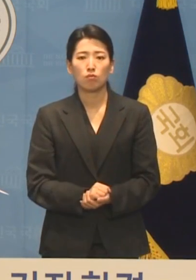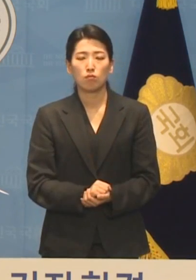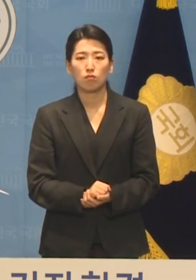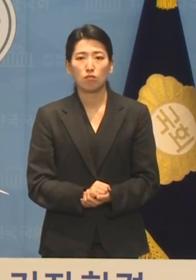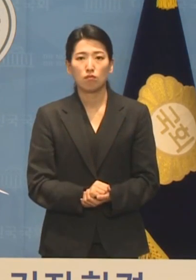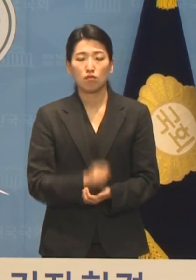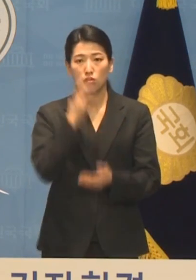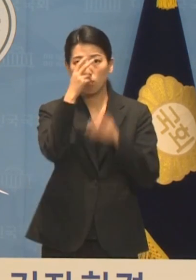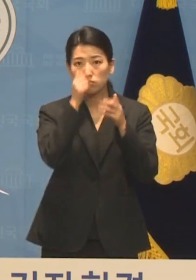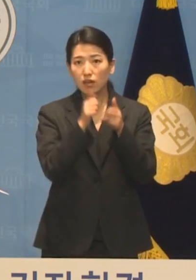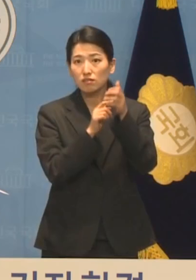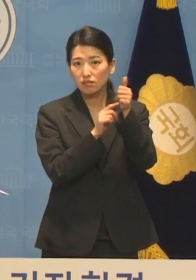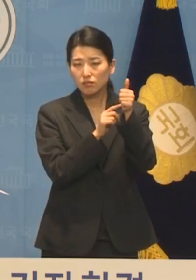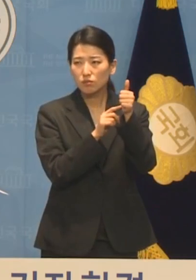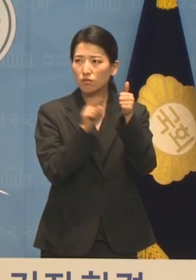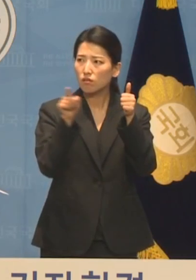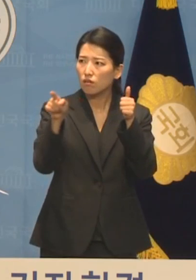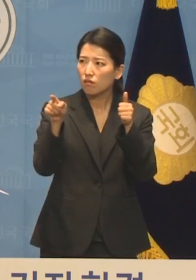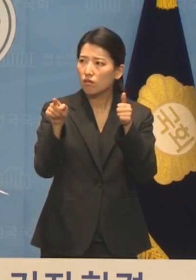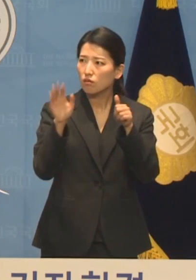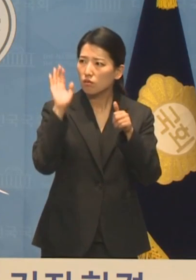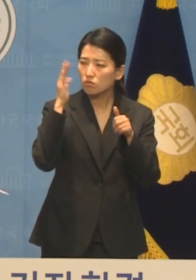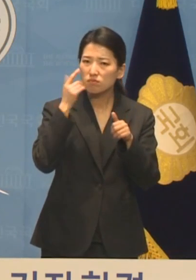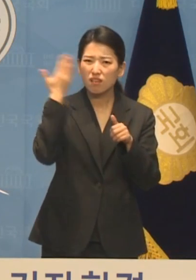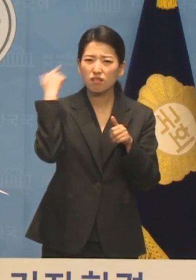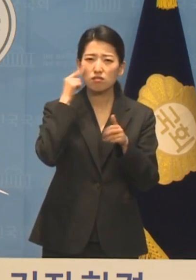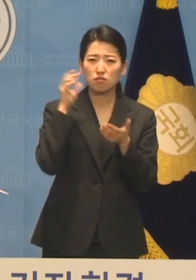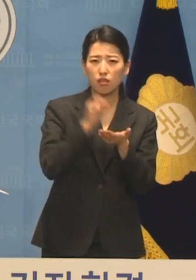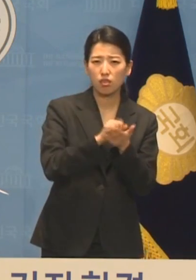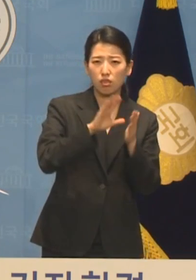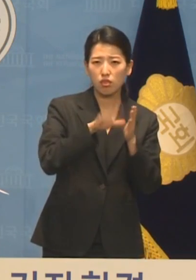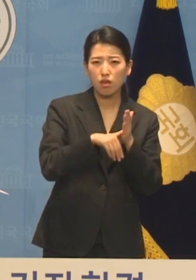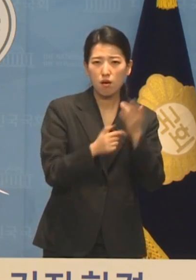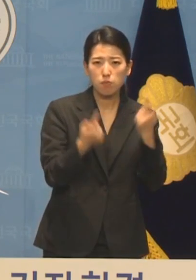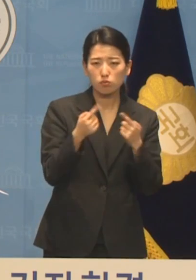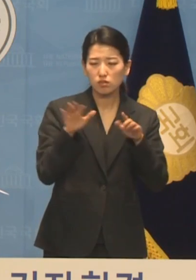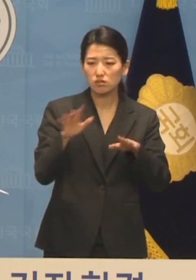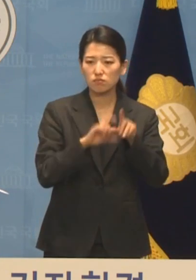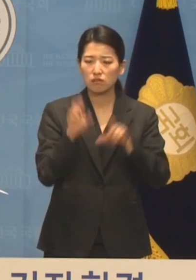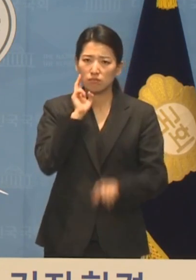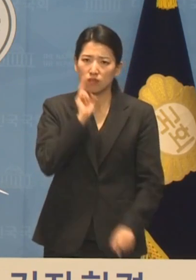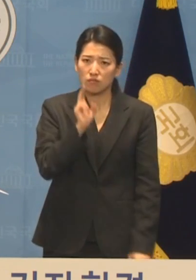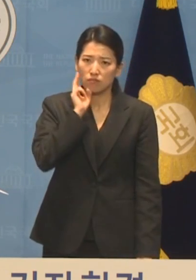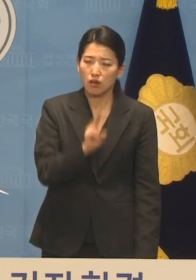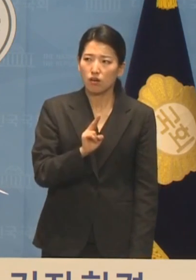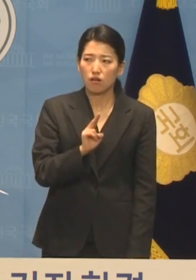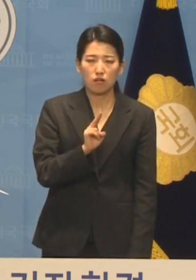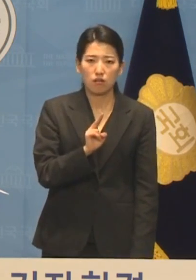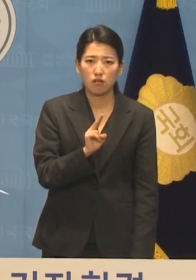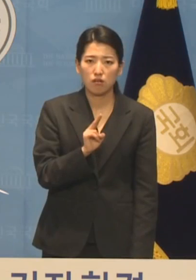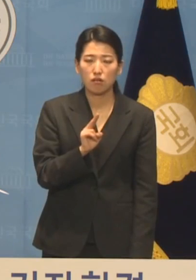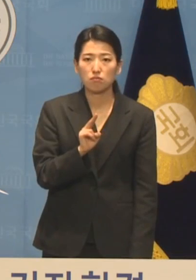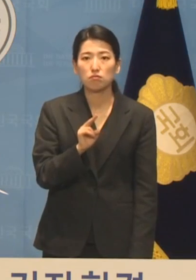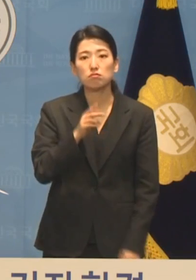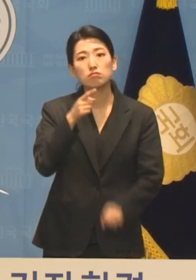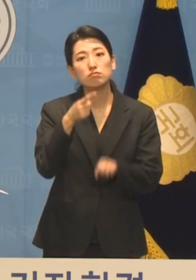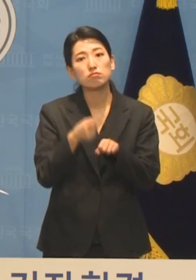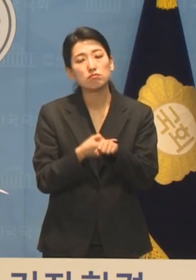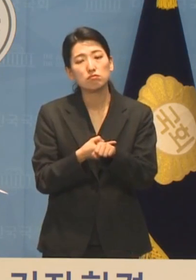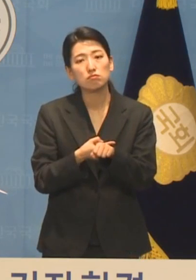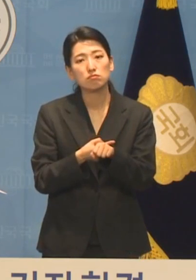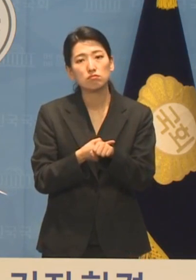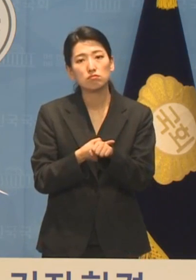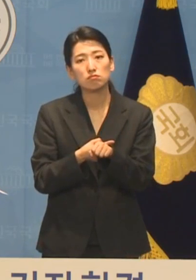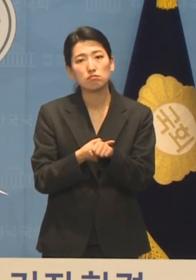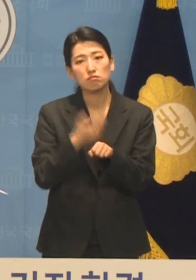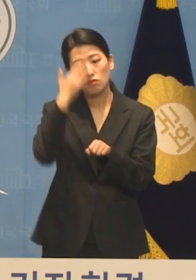일제하의 법관보다 못한 재판 진행이라고 비판했고 이 자체만으로도 헌법재판소에 대한 신뢰는 이미 무너진